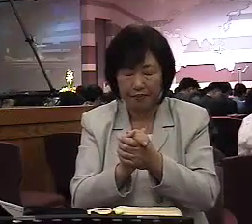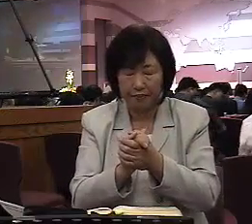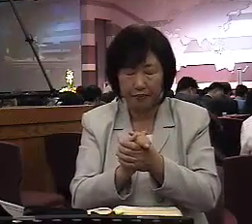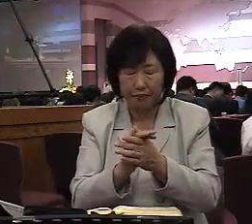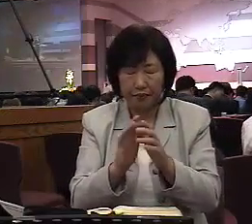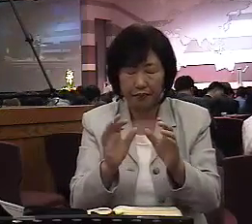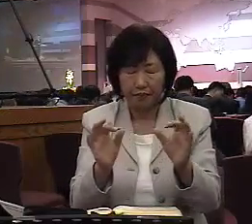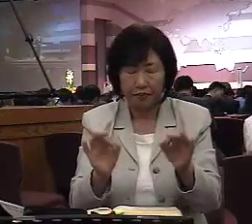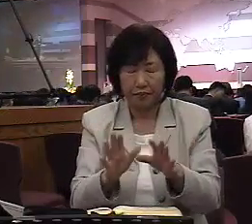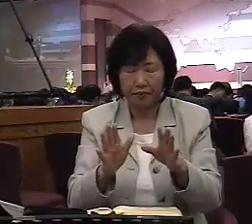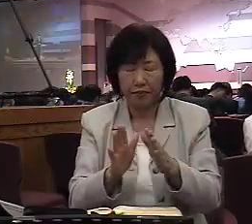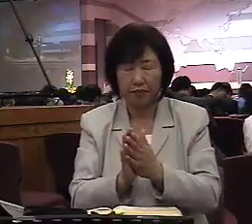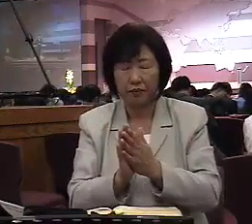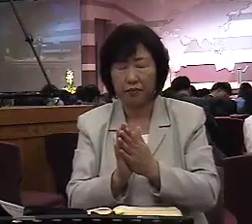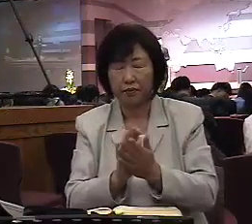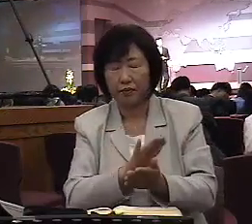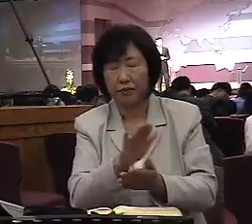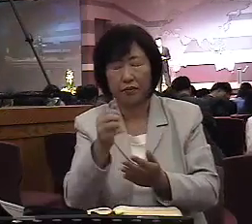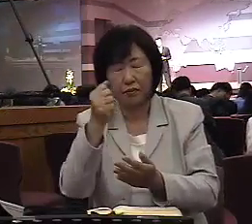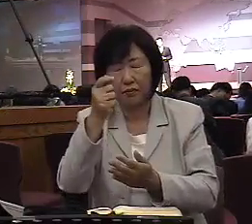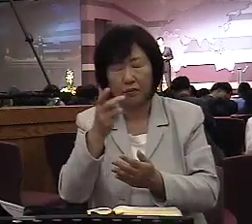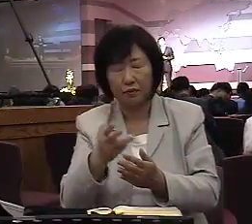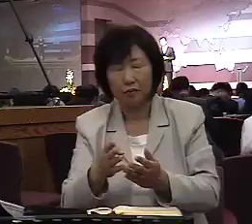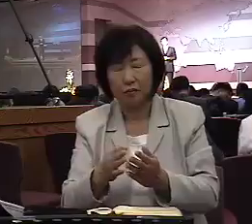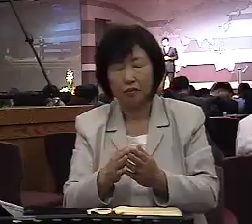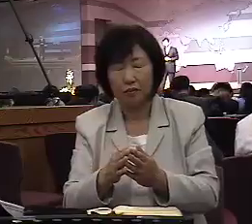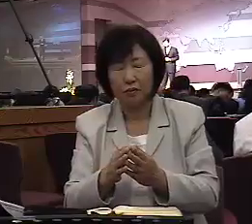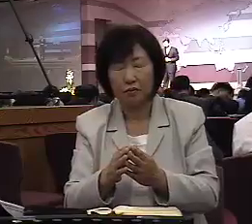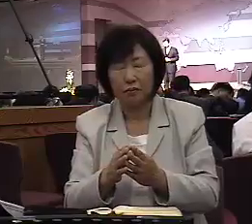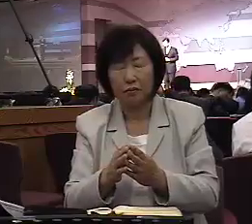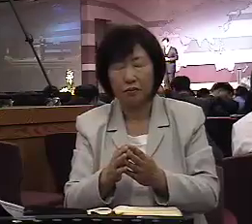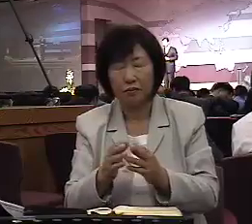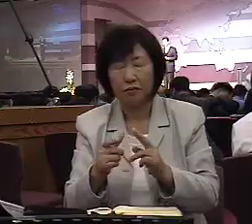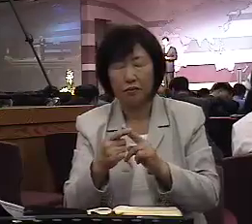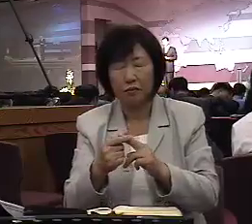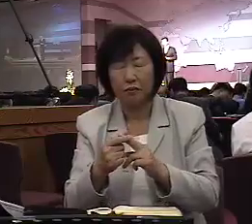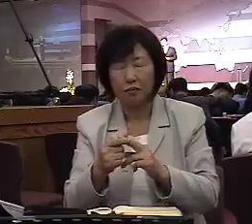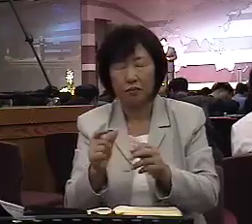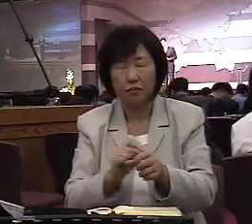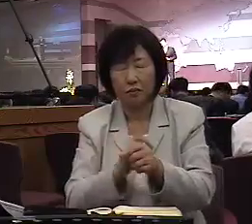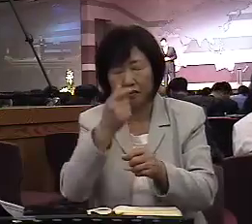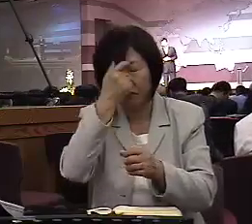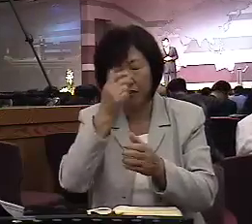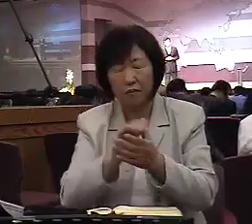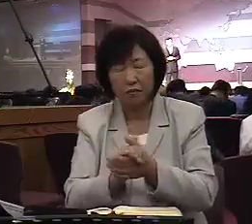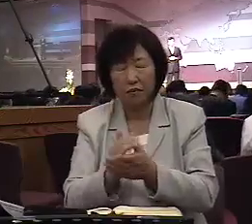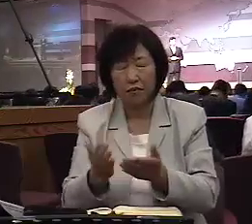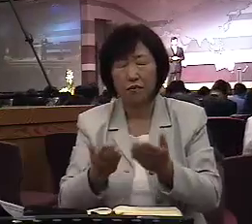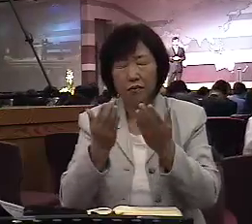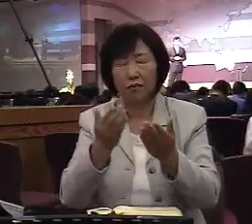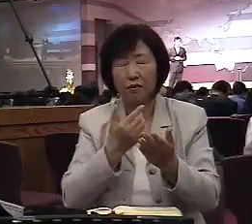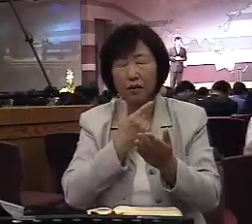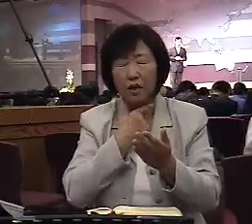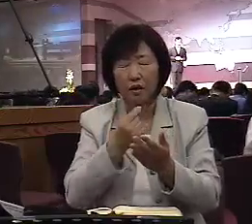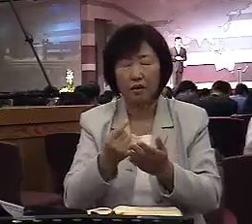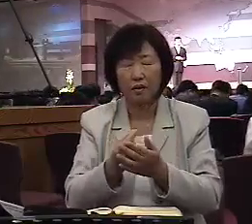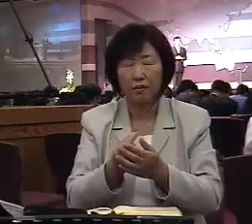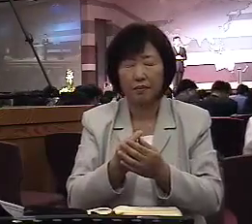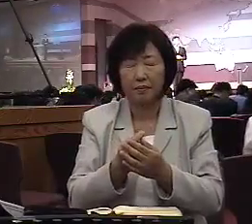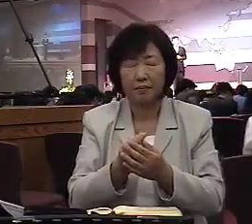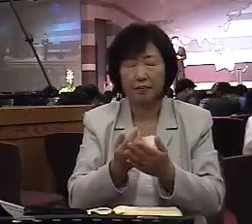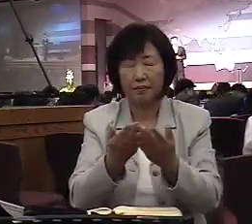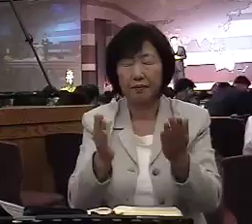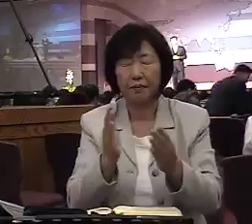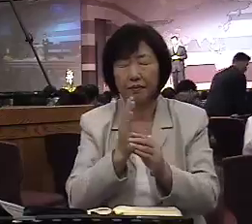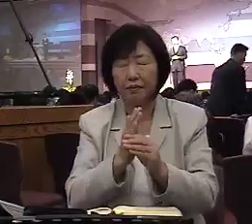오늘 잠시 우리 몇 그룹 함께 특별 기도를 드리고 싶습니다.